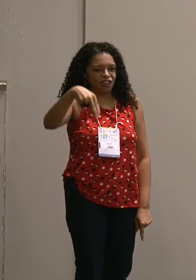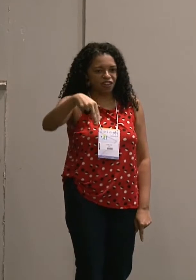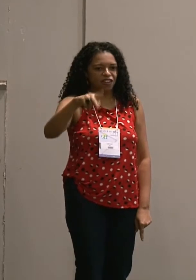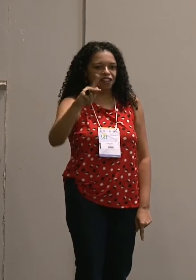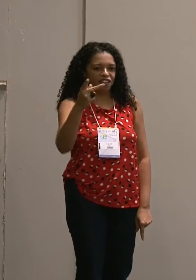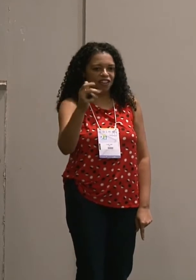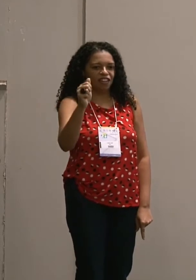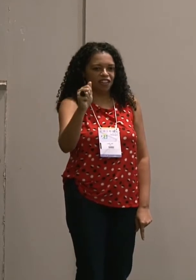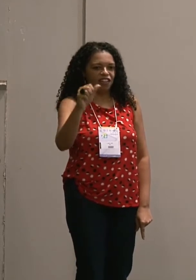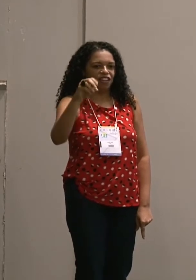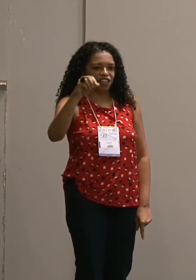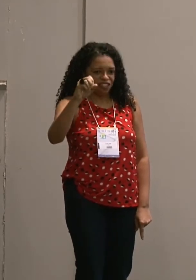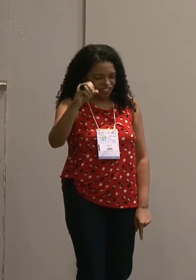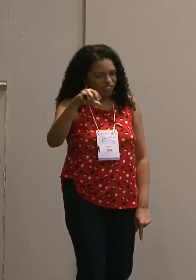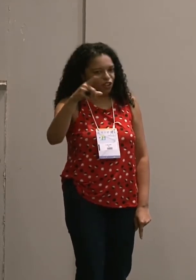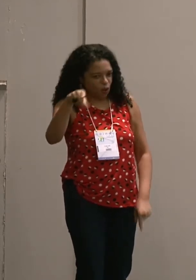do Maranhão